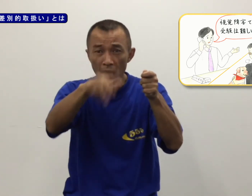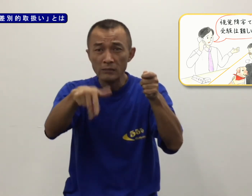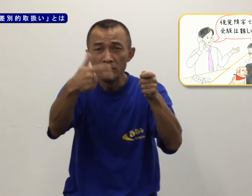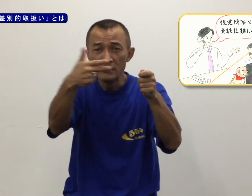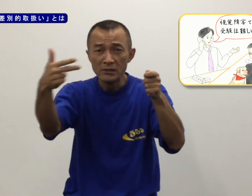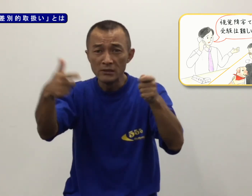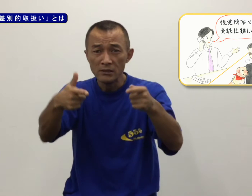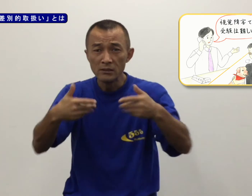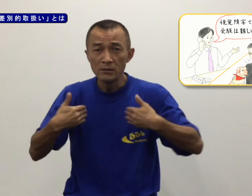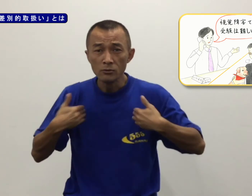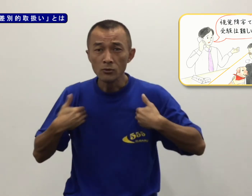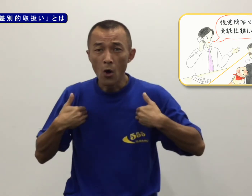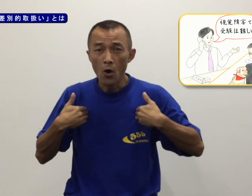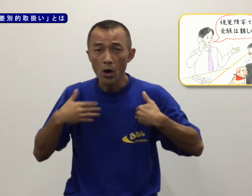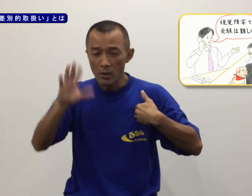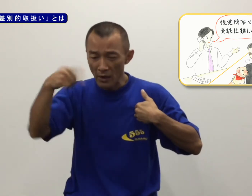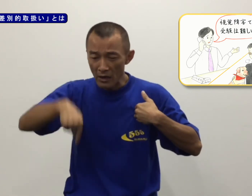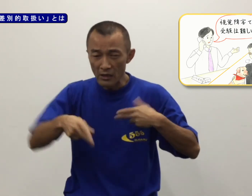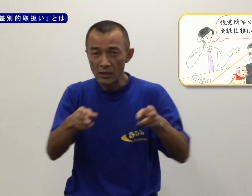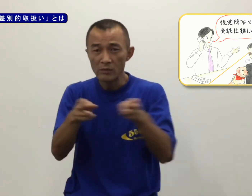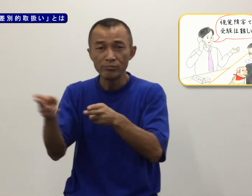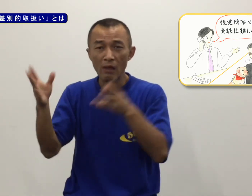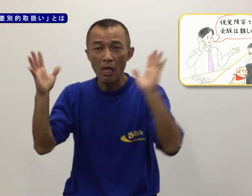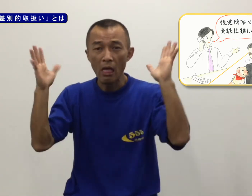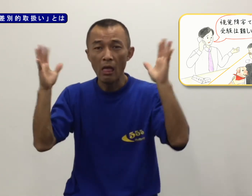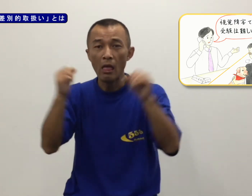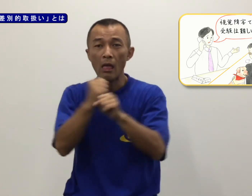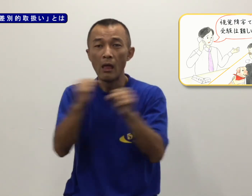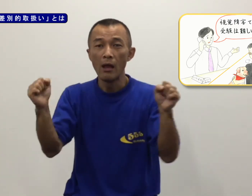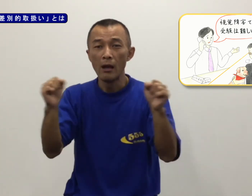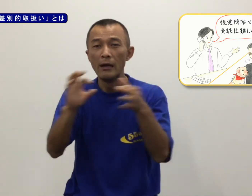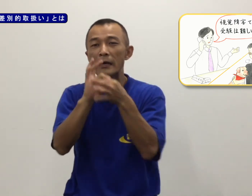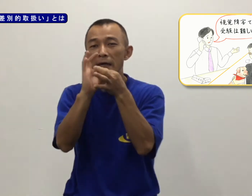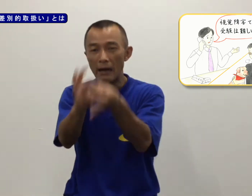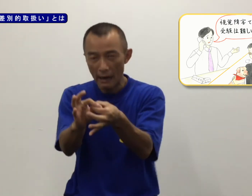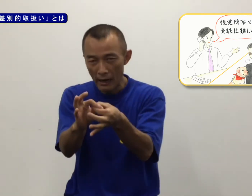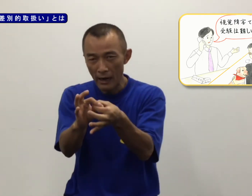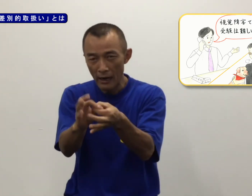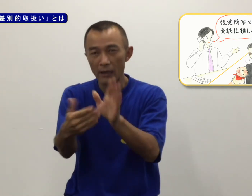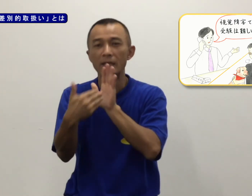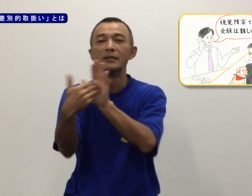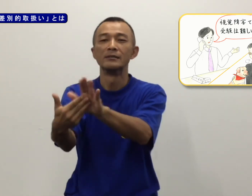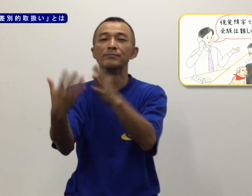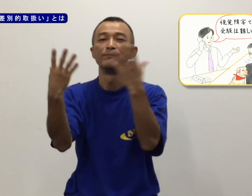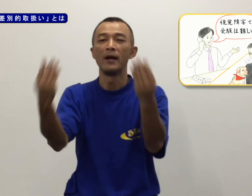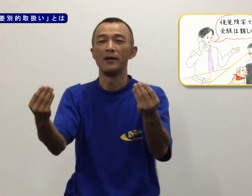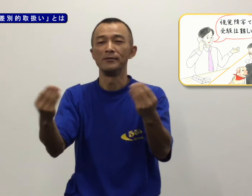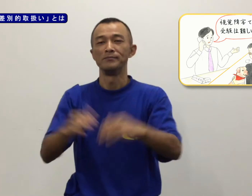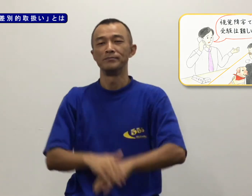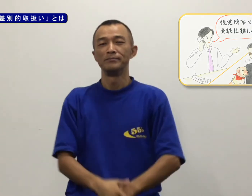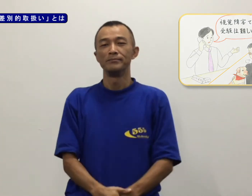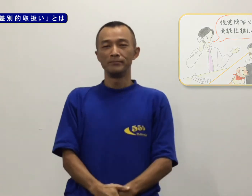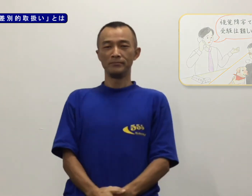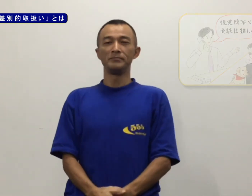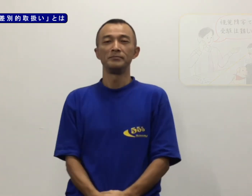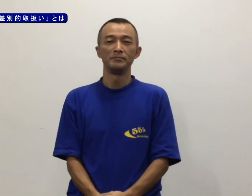展示を用意できないという理由で事件を断った